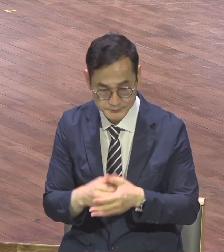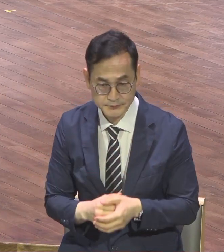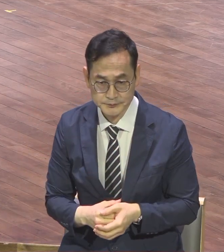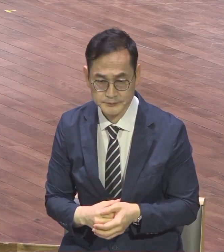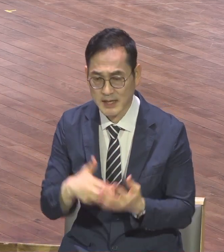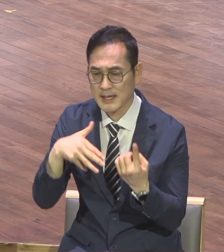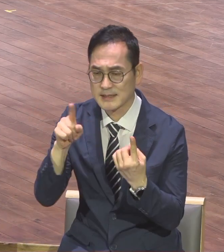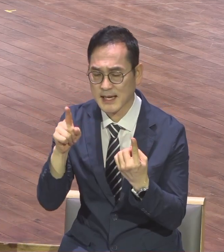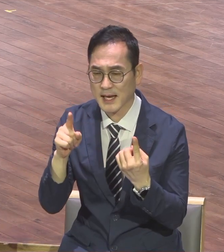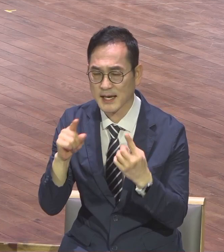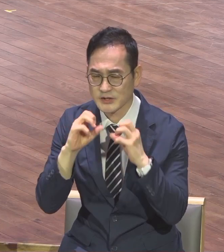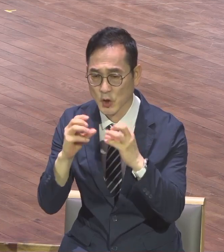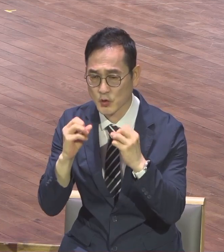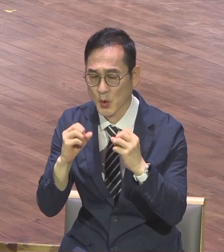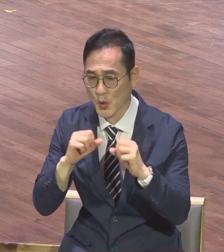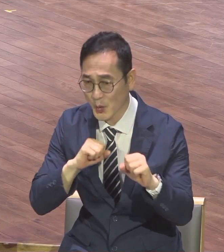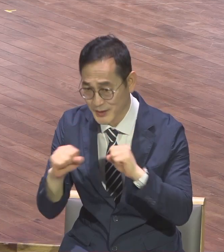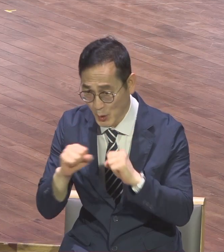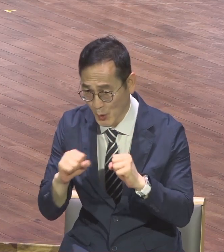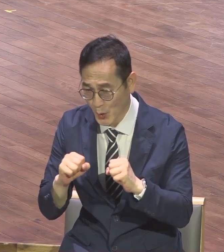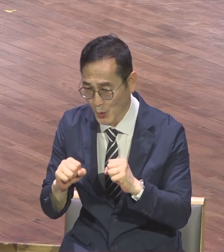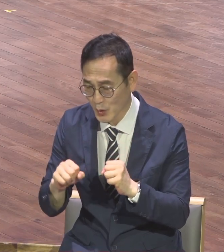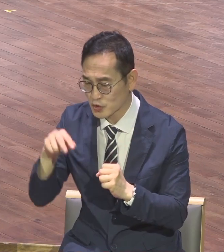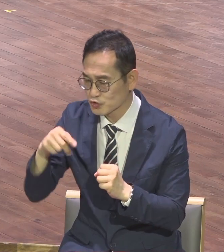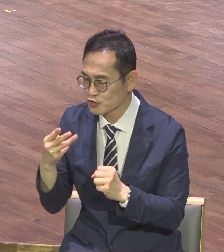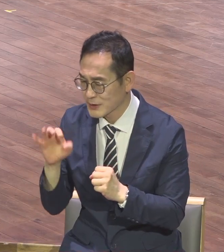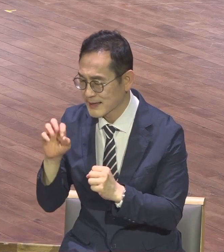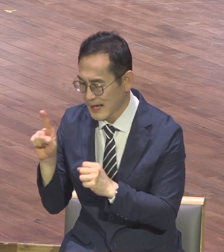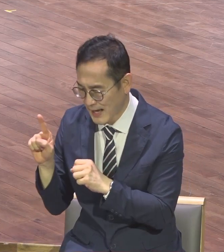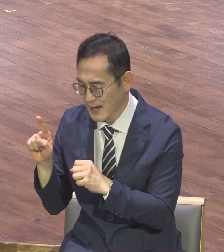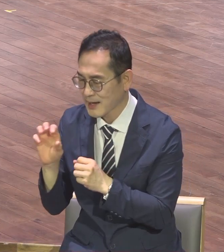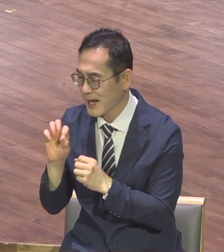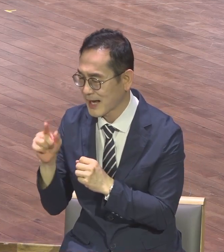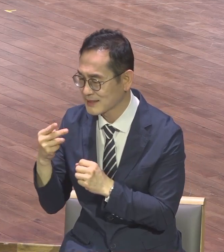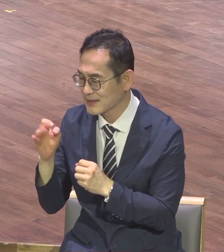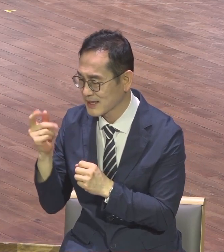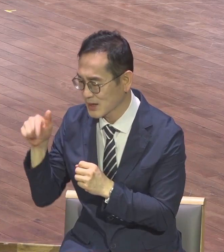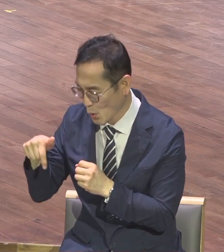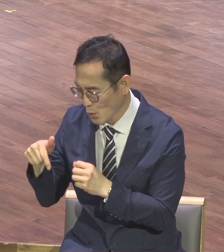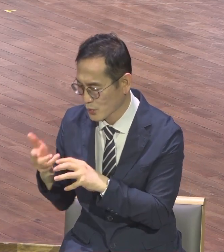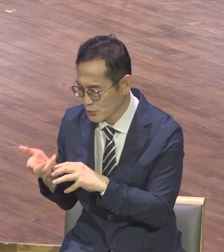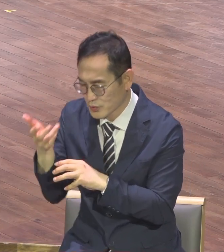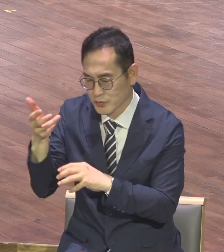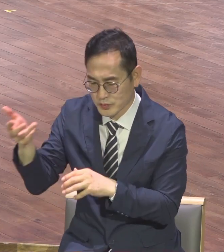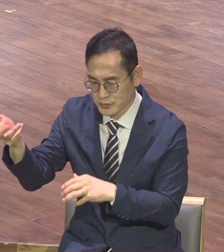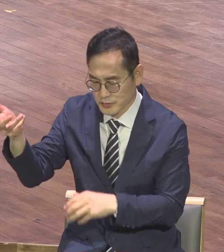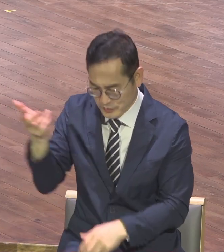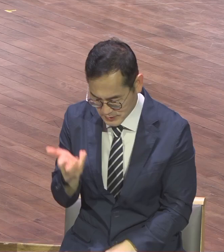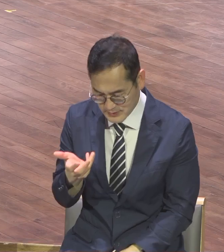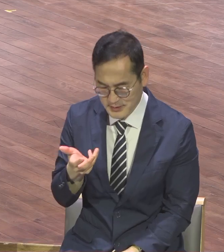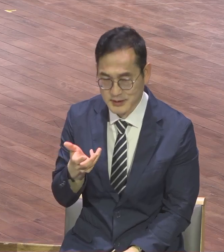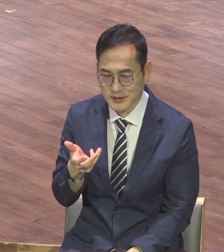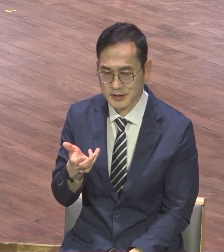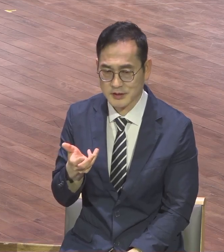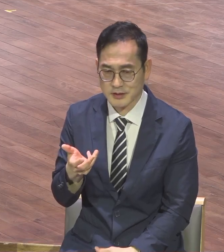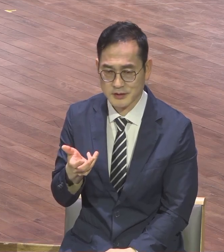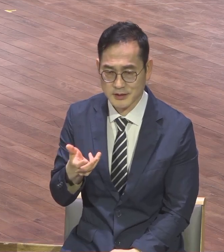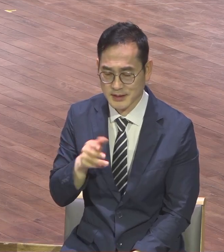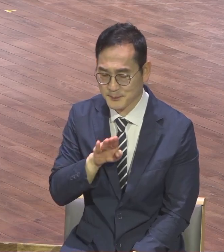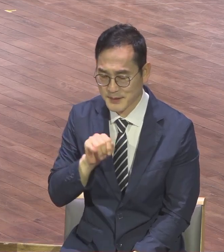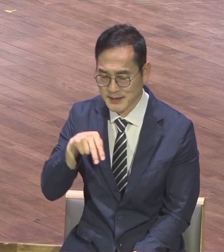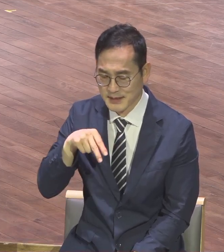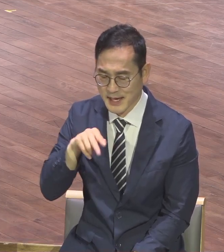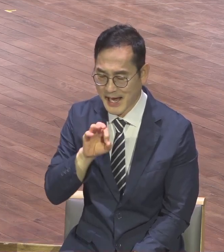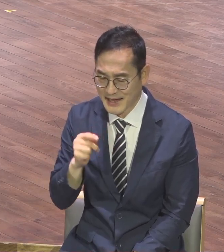여행이 수리아 안디옥에서 시작이 됩니다. 그래서 구브로를 거쳐서 비시디아 안디옥, 안디옥은 안디옥